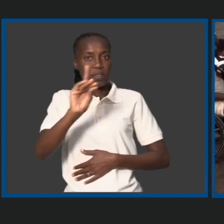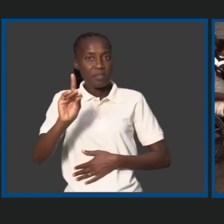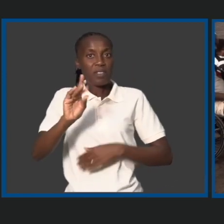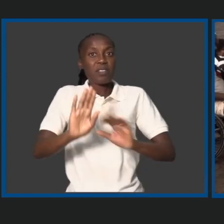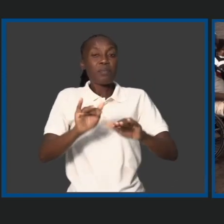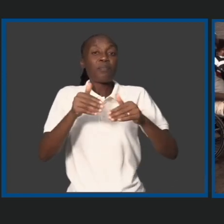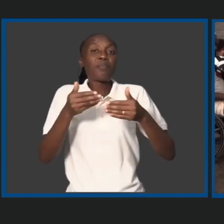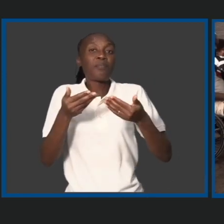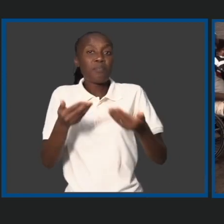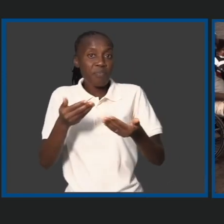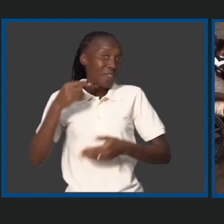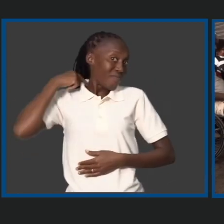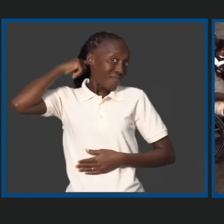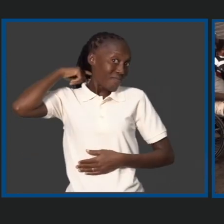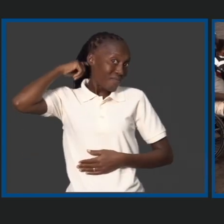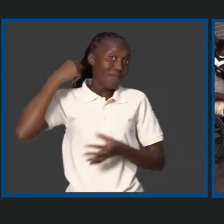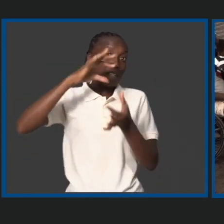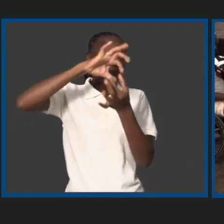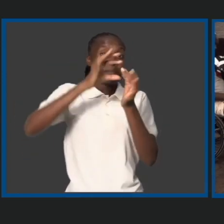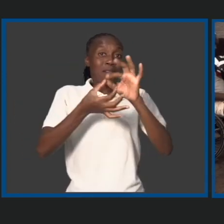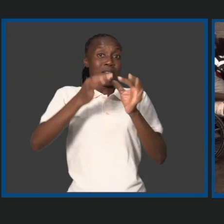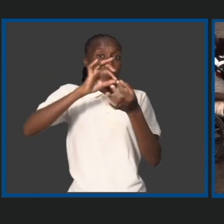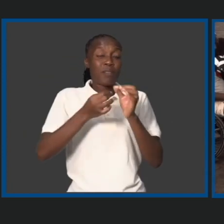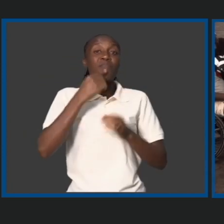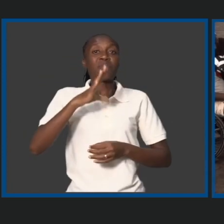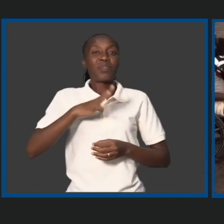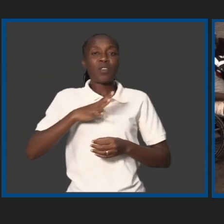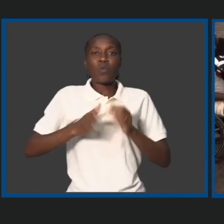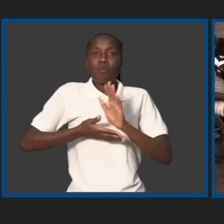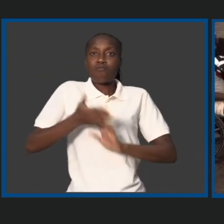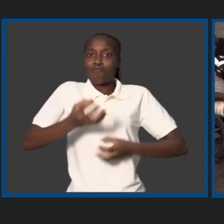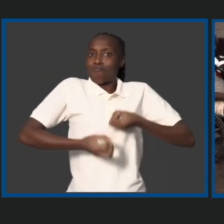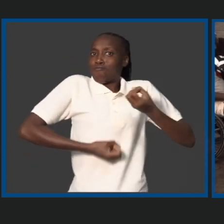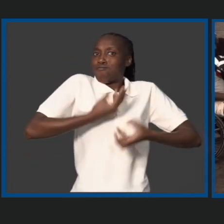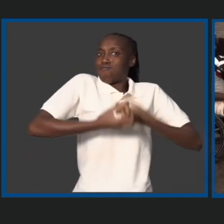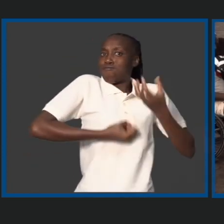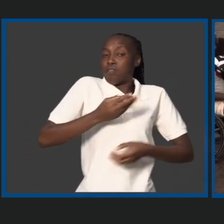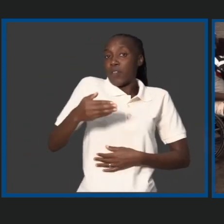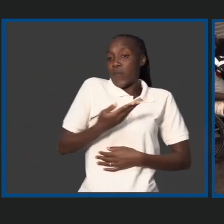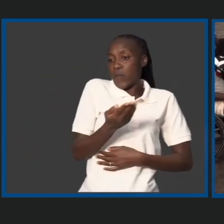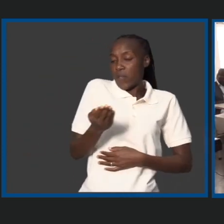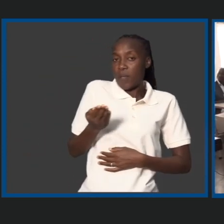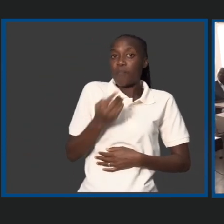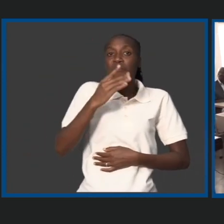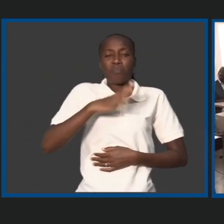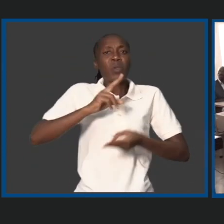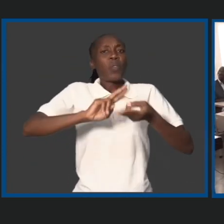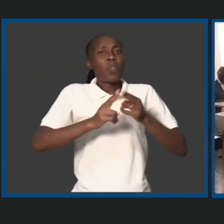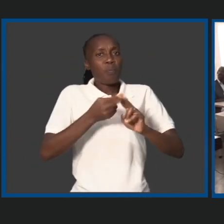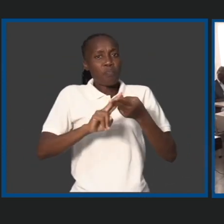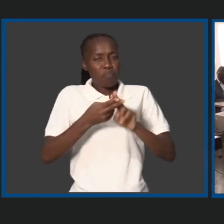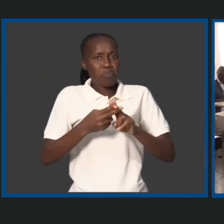por causa da lesão medular, onde trazemos o depoimento, o que os mesmos acharam destes